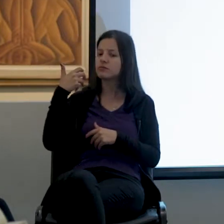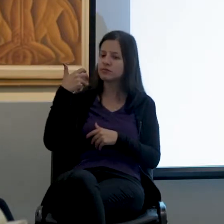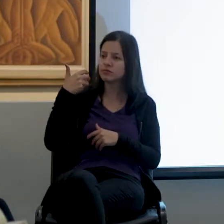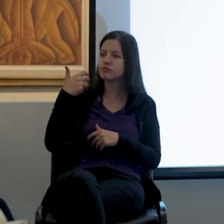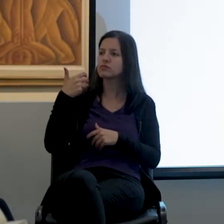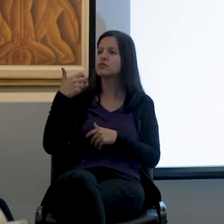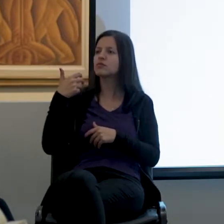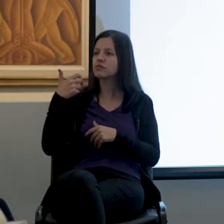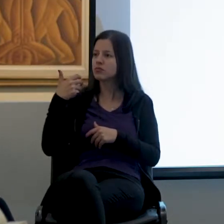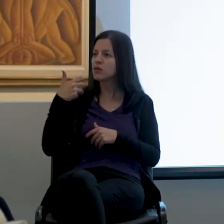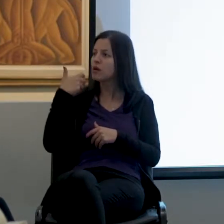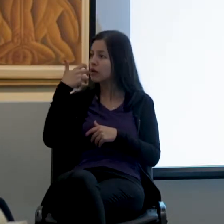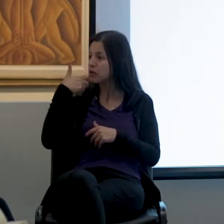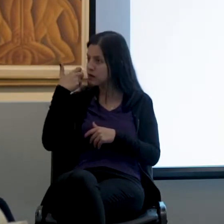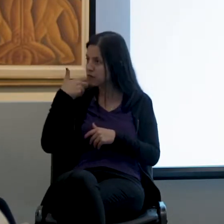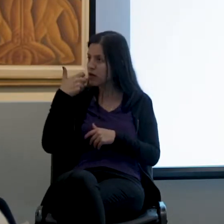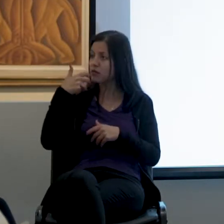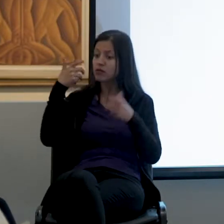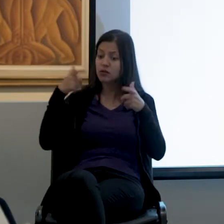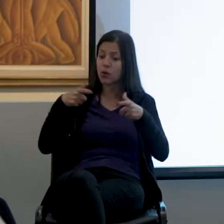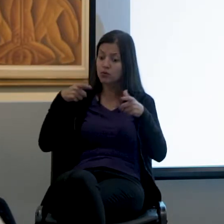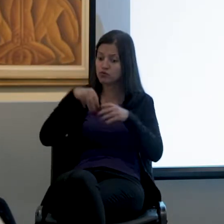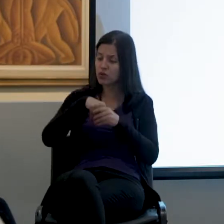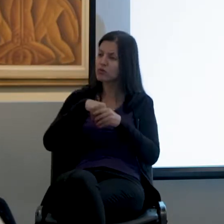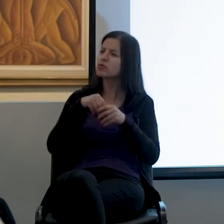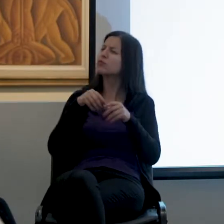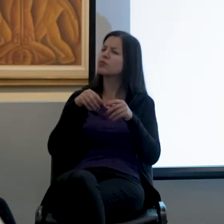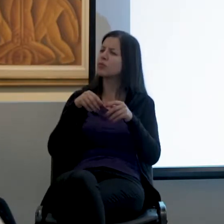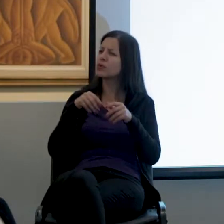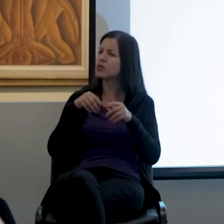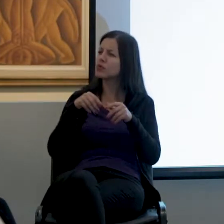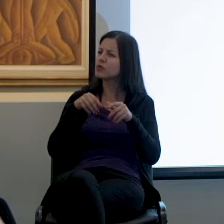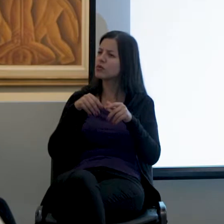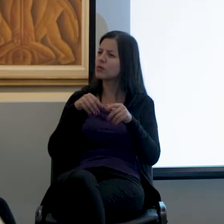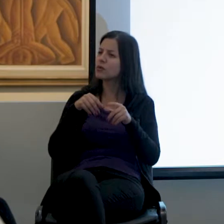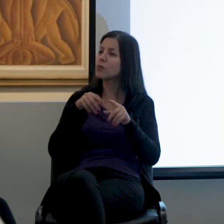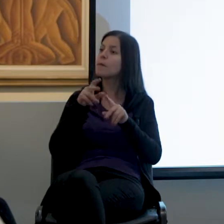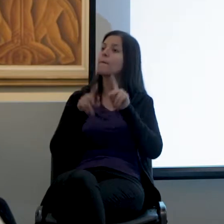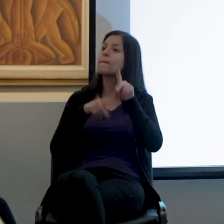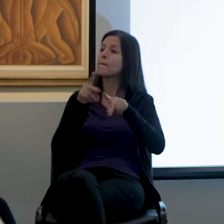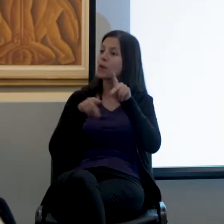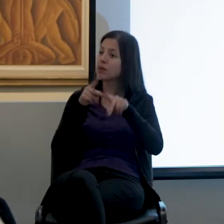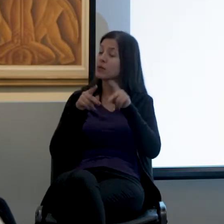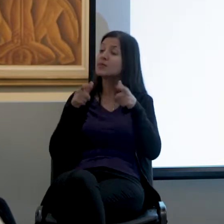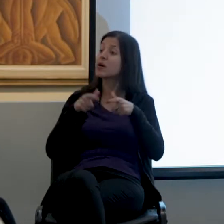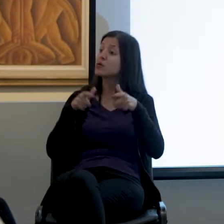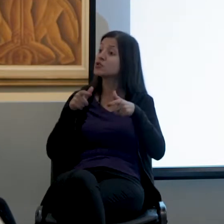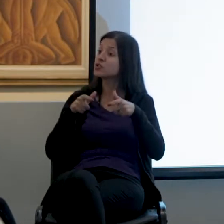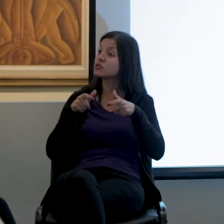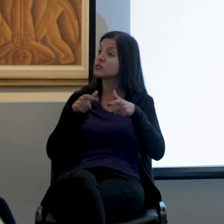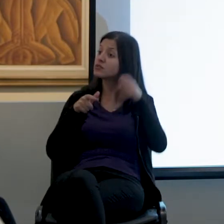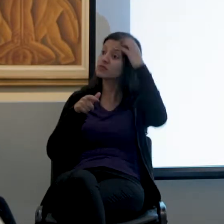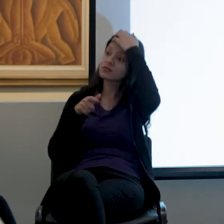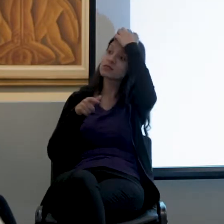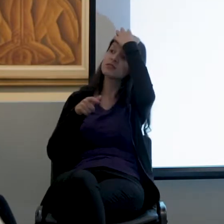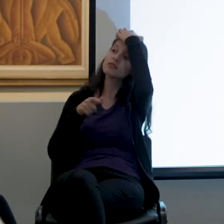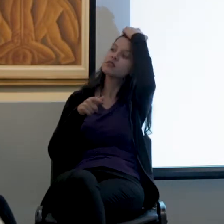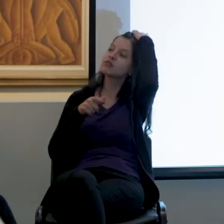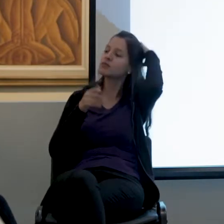nos cultos, né? Porque não é missa, né? Os protestantes chamavam nos cultos, que começam a ser cantadas,